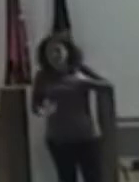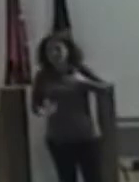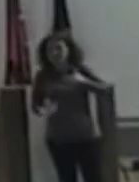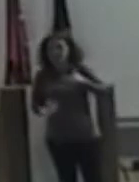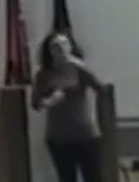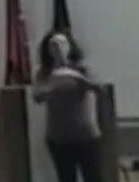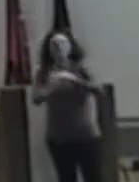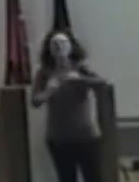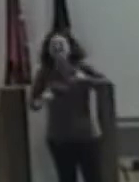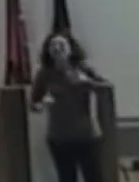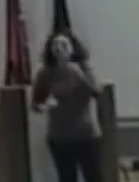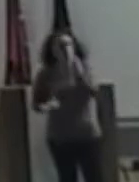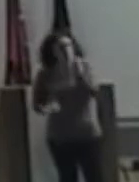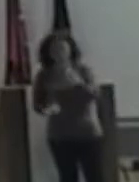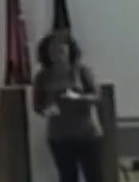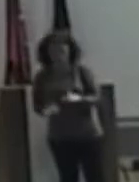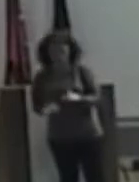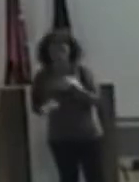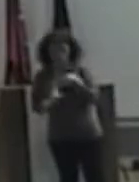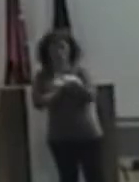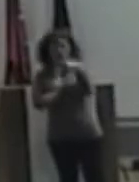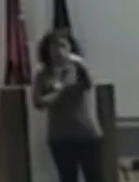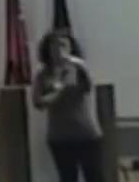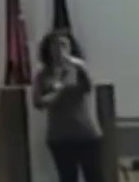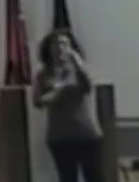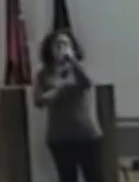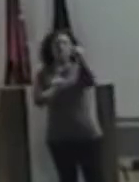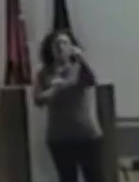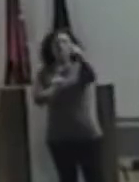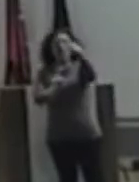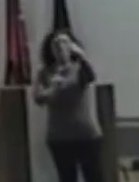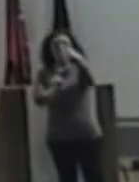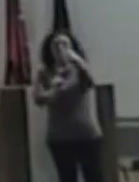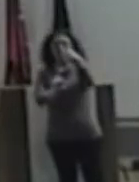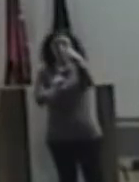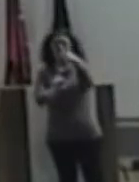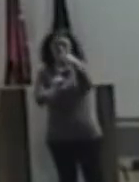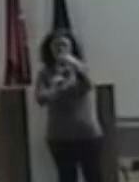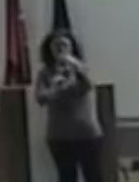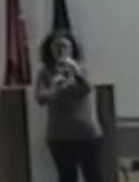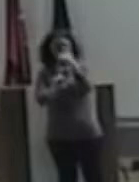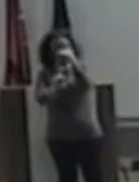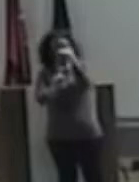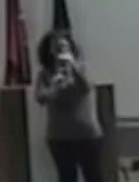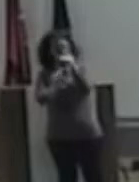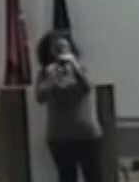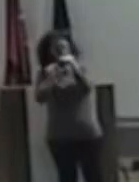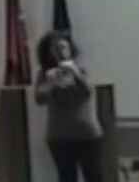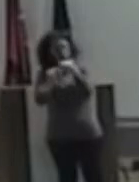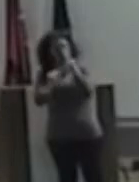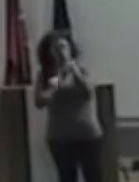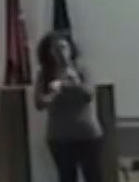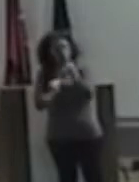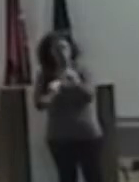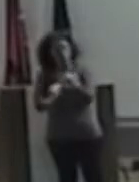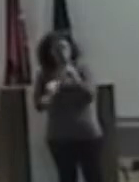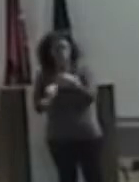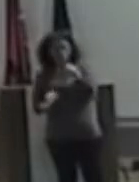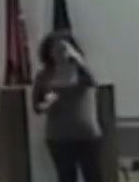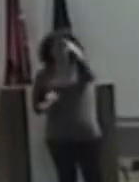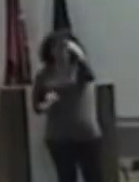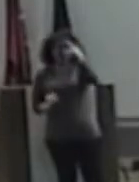bajarlo rápido, una vez que tenemos una glucemia alta, lo ideal es bajarlo progresivamente, tenemos que tener en cuenta la insulina